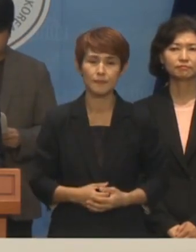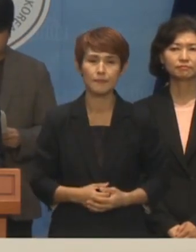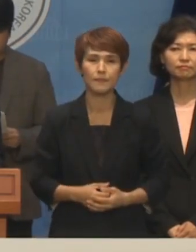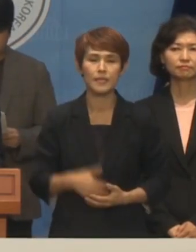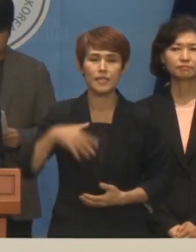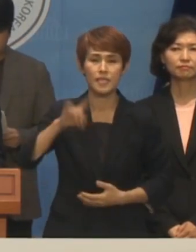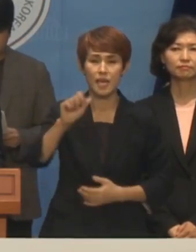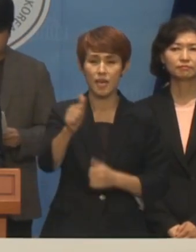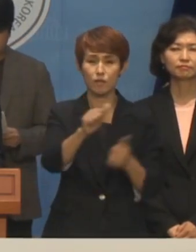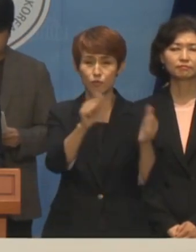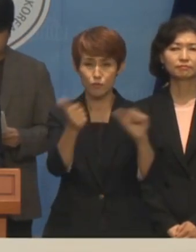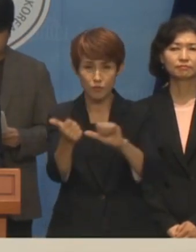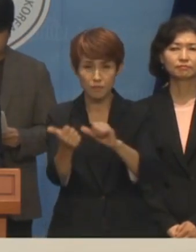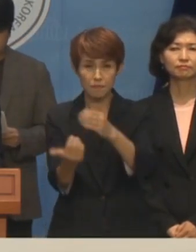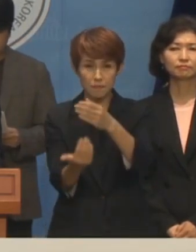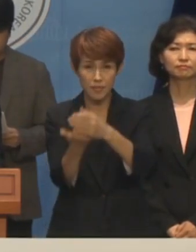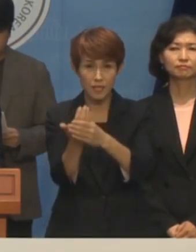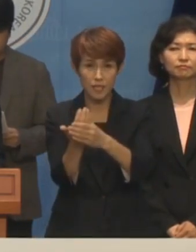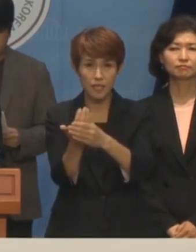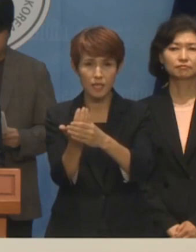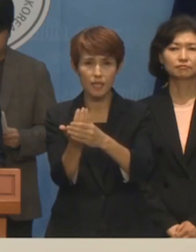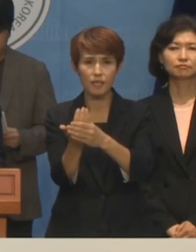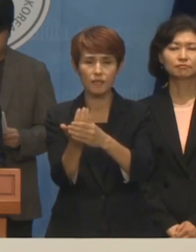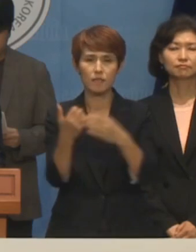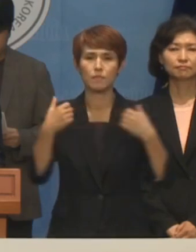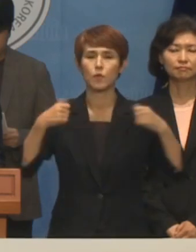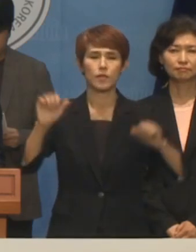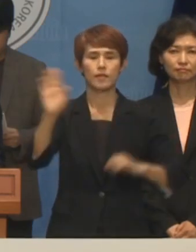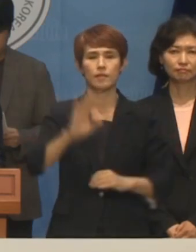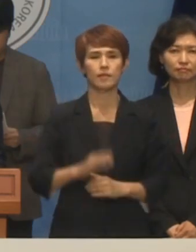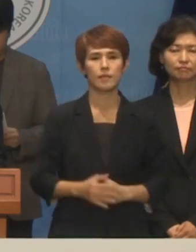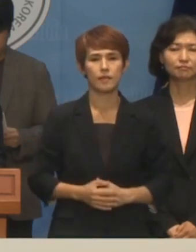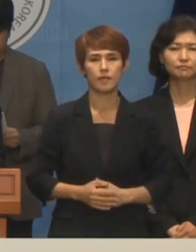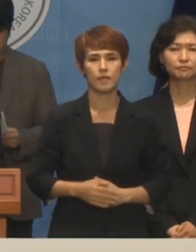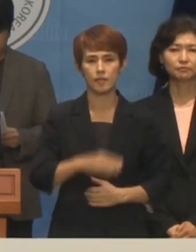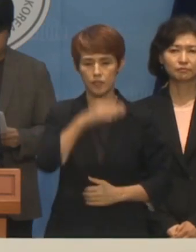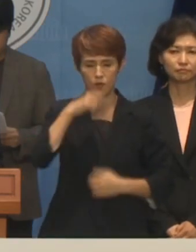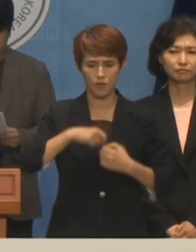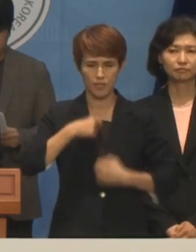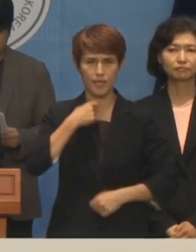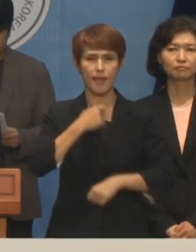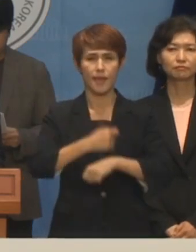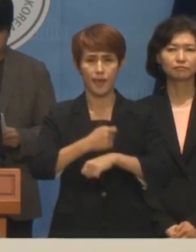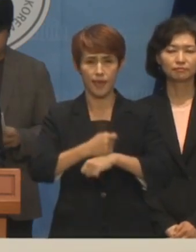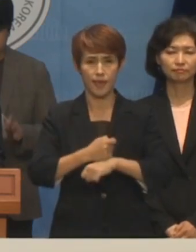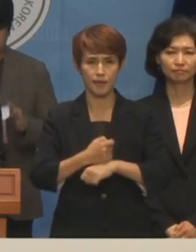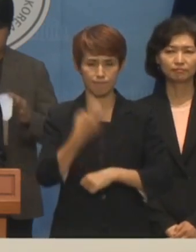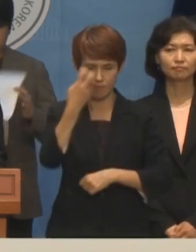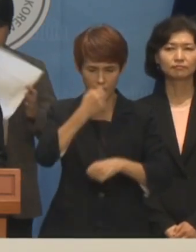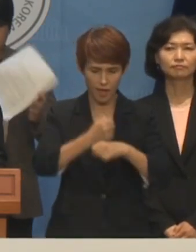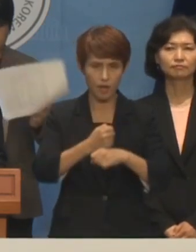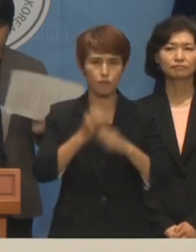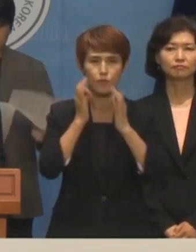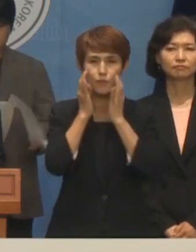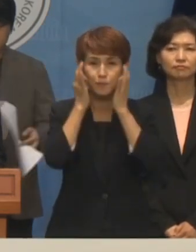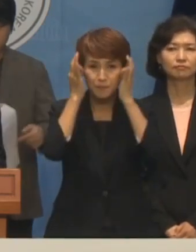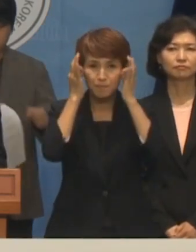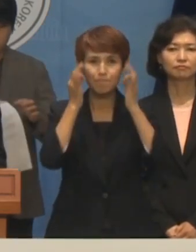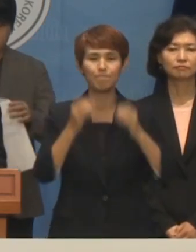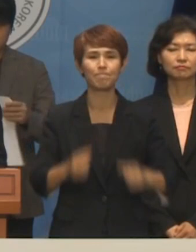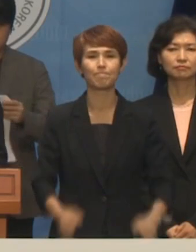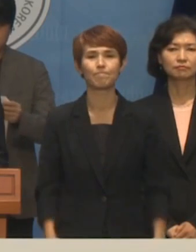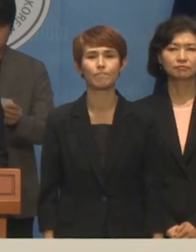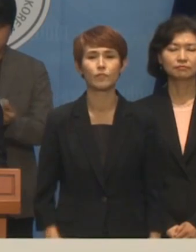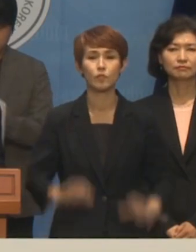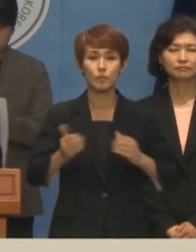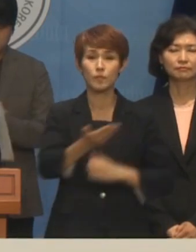최수근 해병의 죽음을 결코 포기하지 않고 정의와 진실이 마주하도록 노력하겠습니다. 정진하겠습니다.